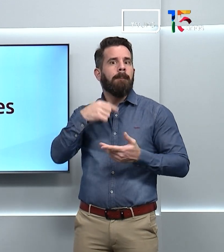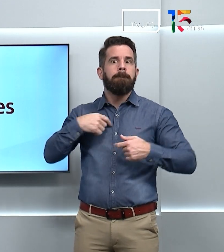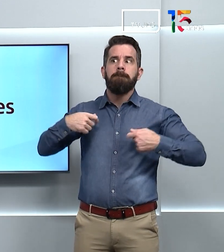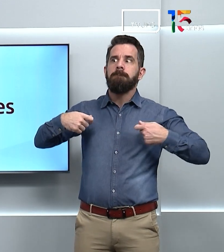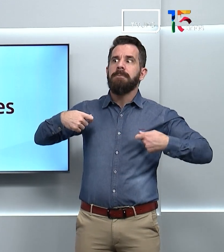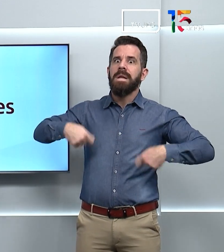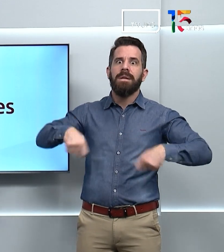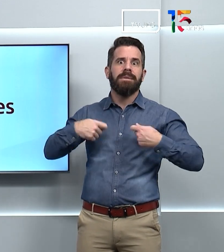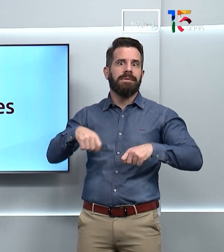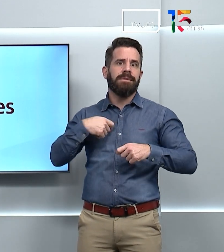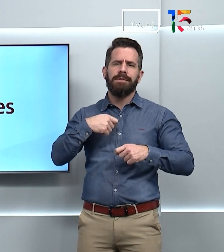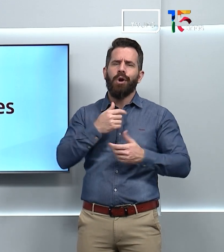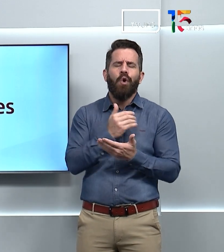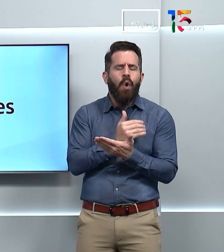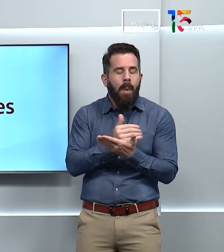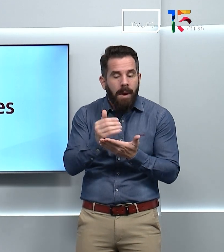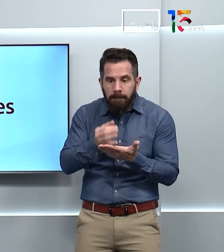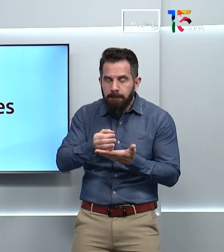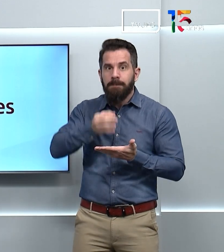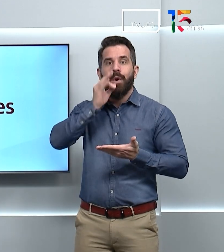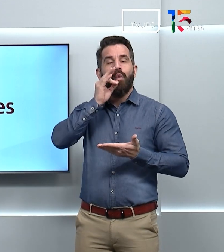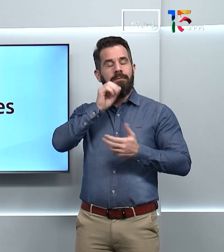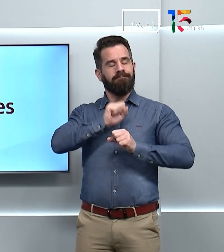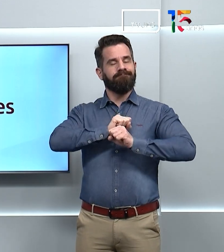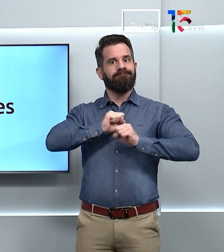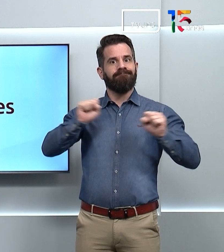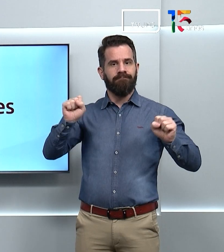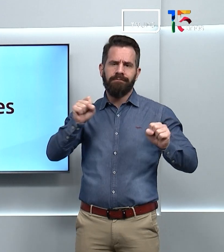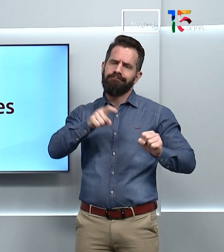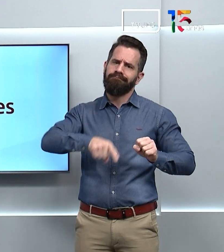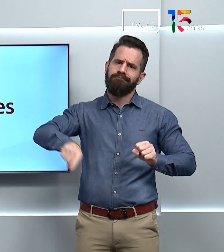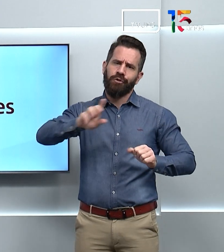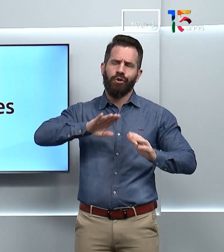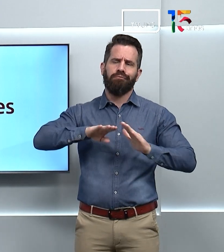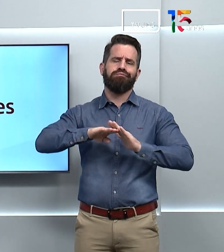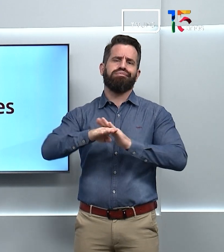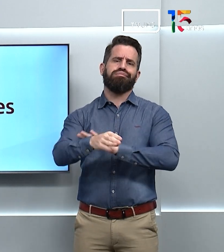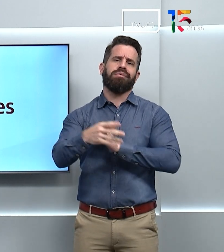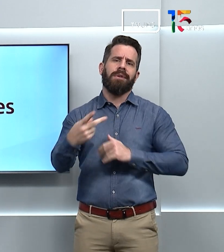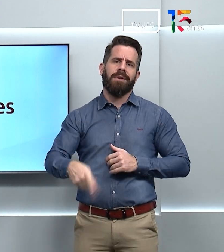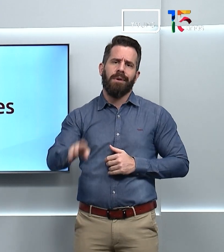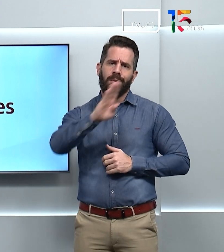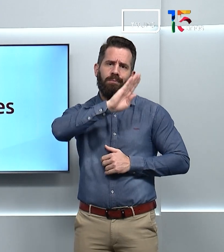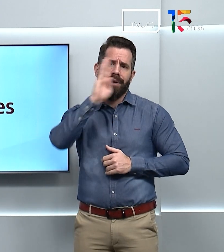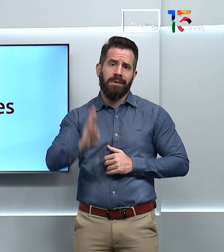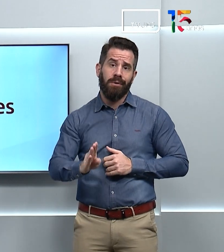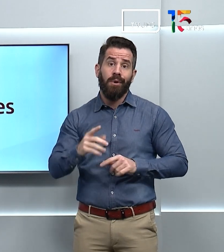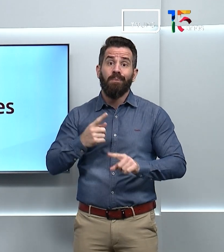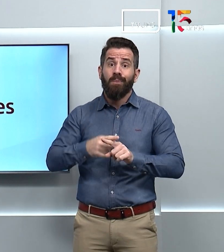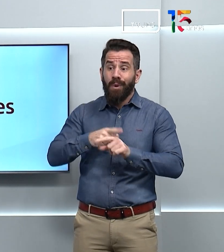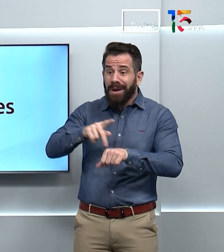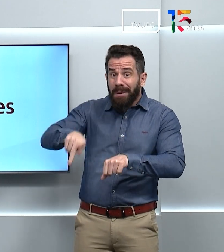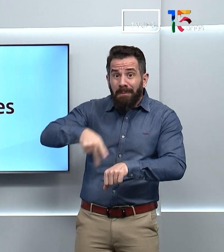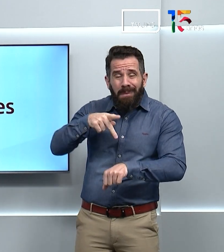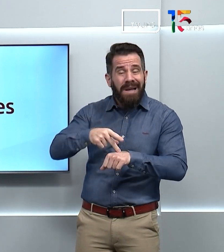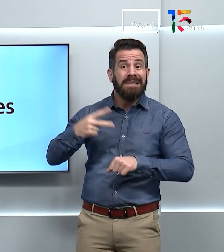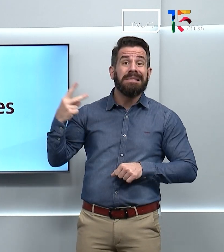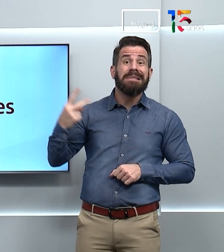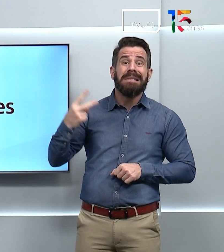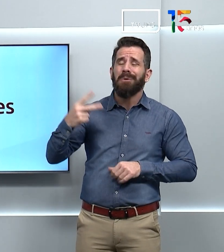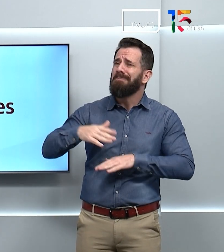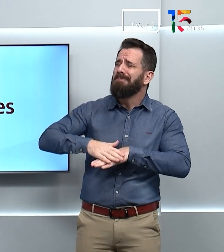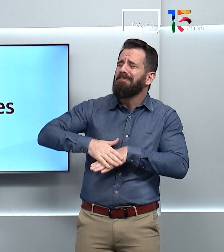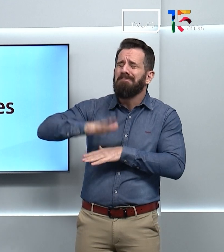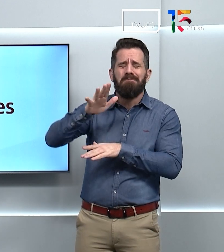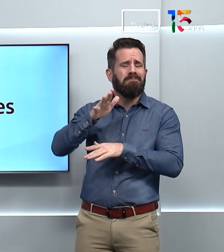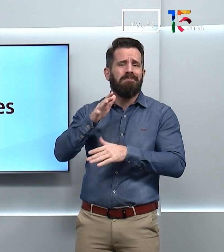dia? Mas essa bebida está presente na rotina de muitos brasileiros, já que o país é o segundo maior consumidor da bebida. Mas